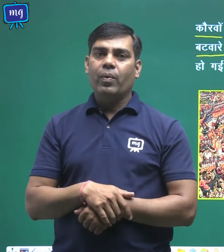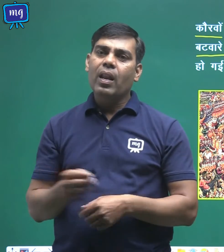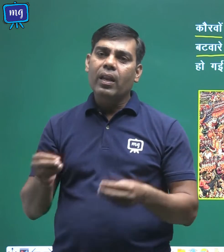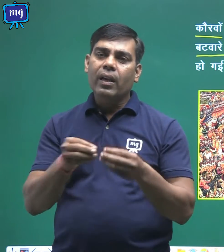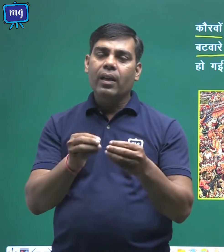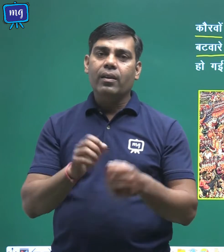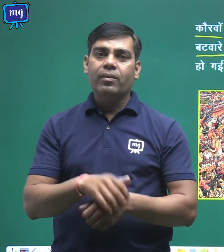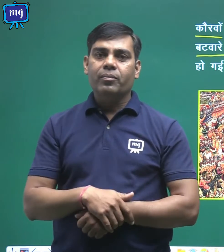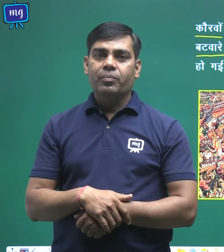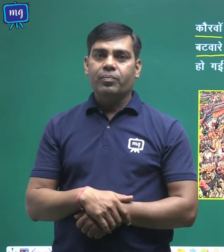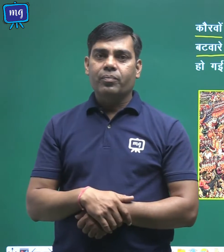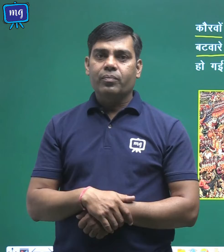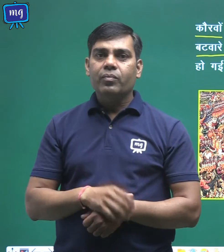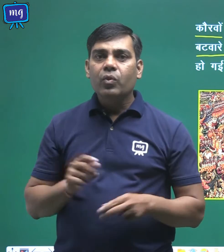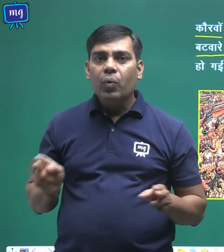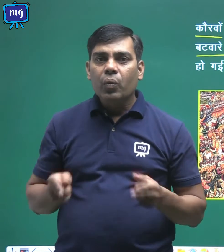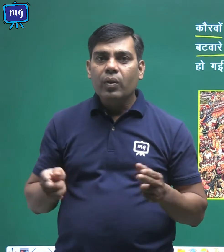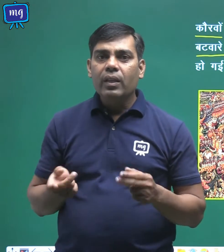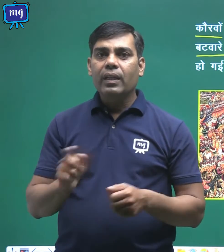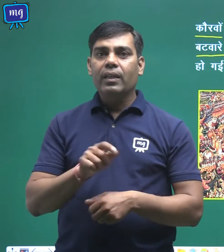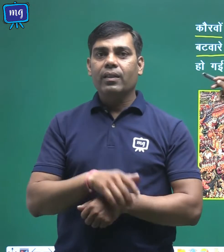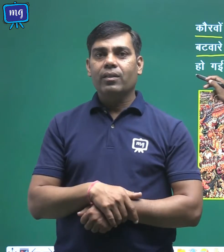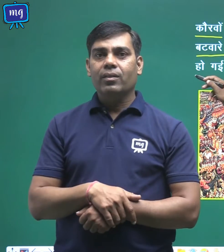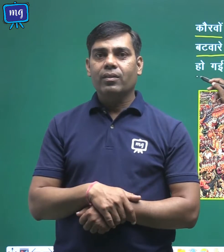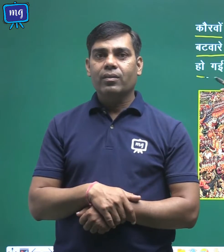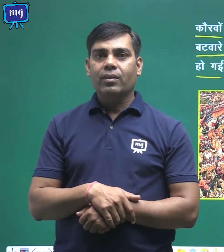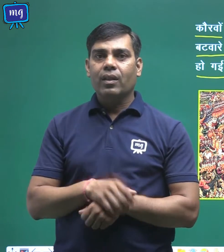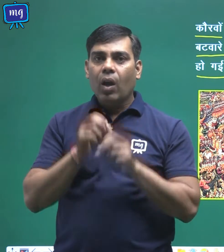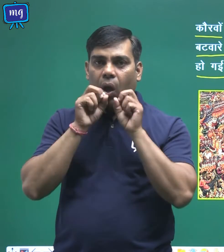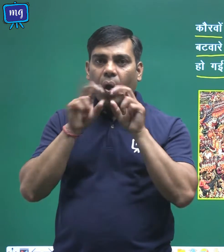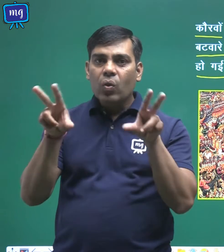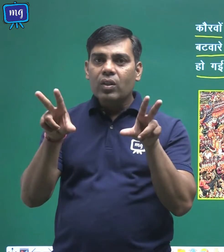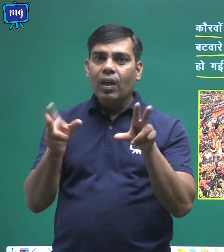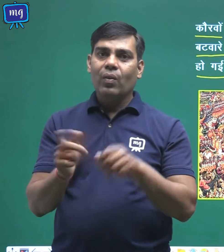लेकर युद्ध की घोषणा हो गई।